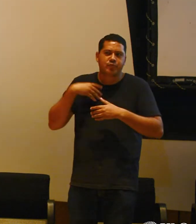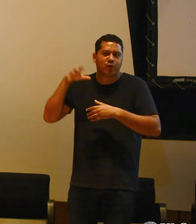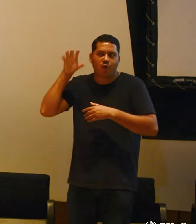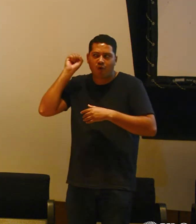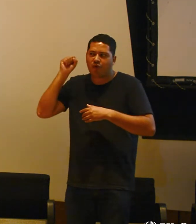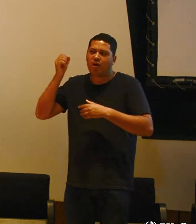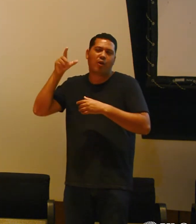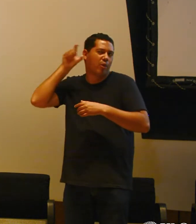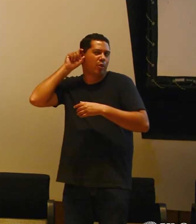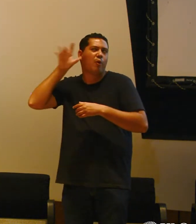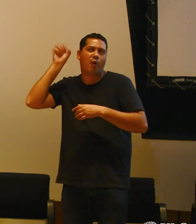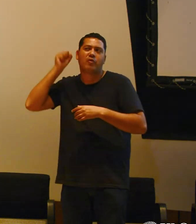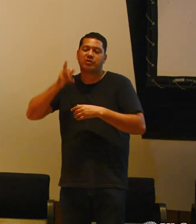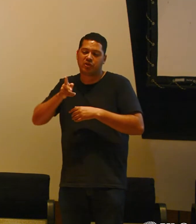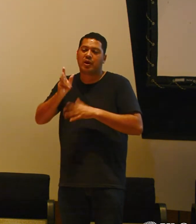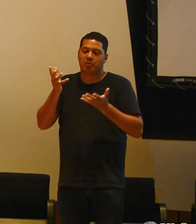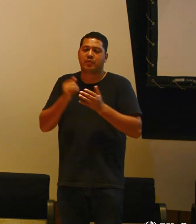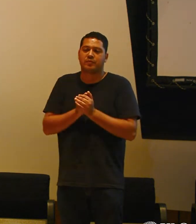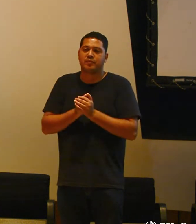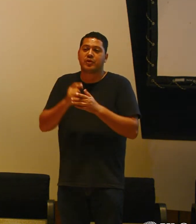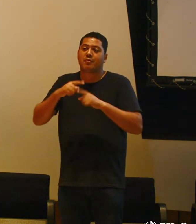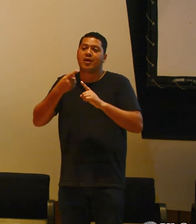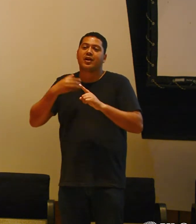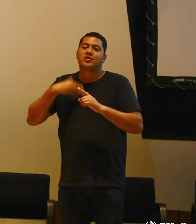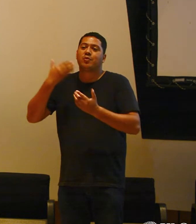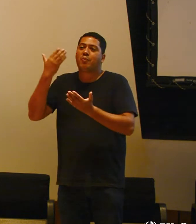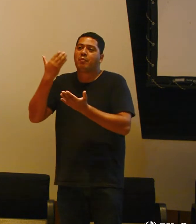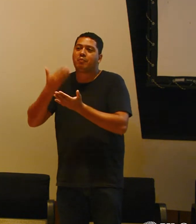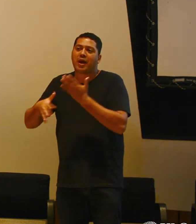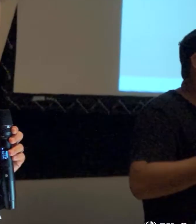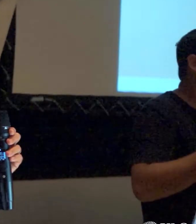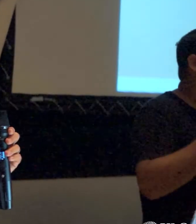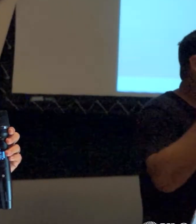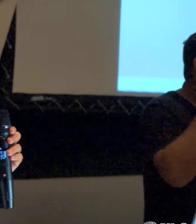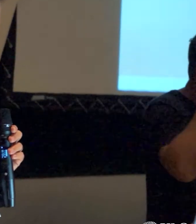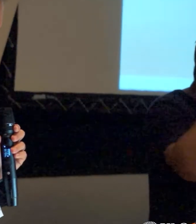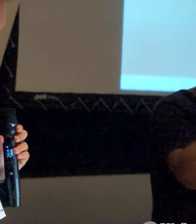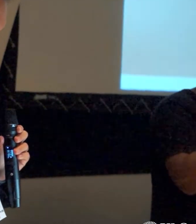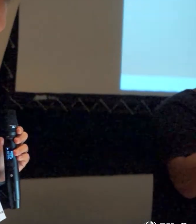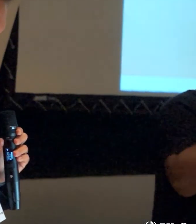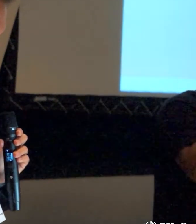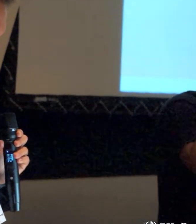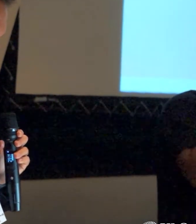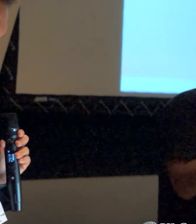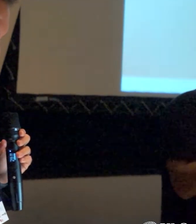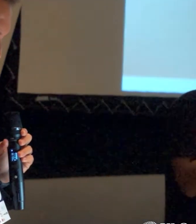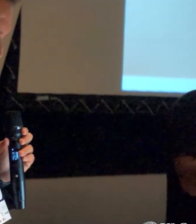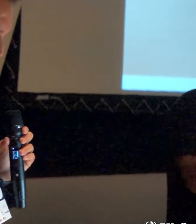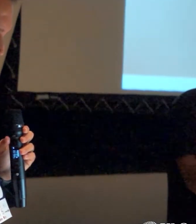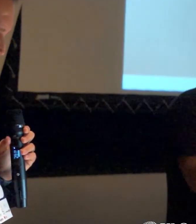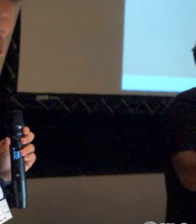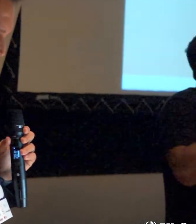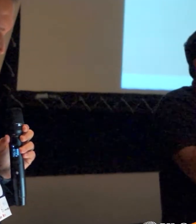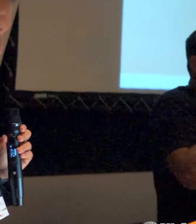aparelho eu ouvia, continuei ouvindo. Só que eu perdi a capacidade de compreender. E graças a Deus estou